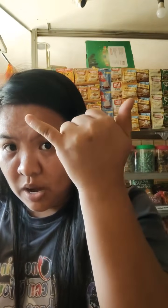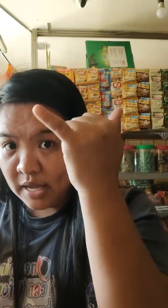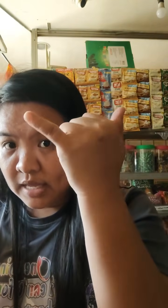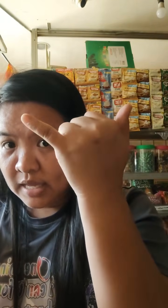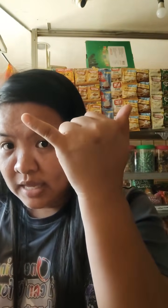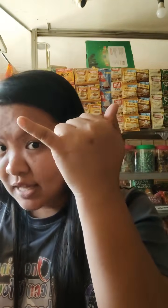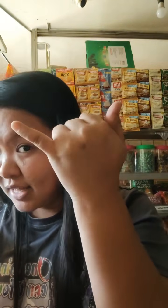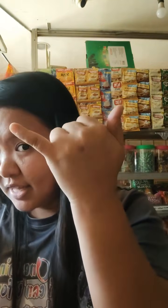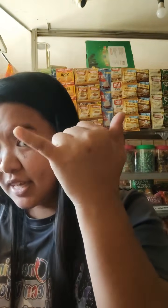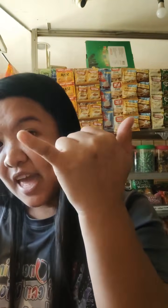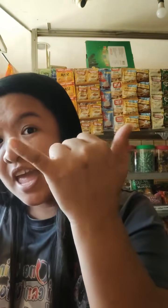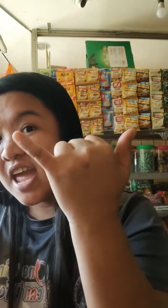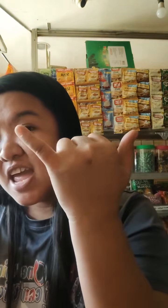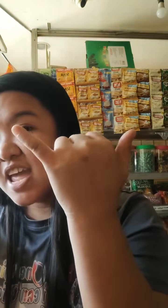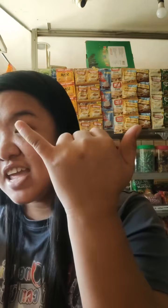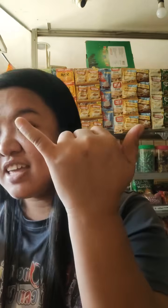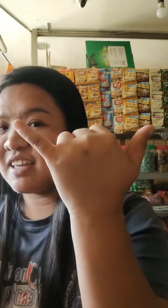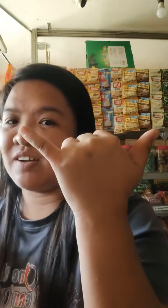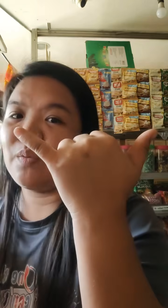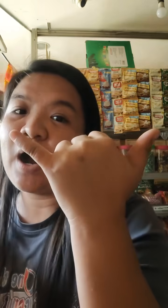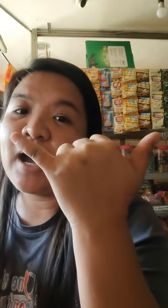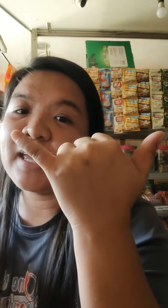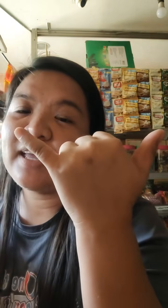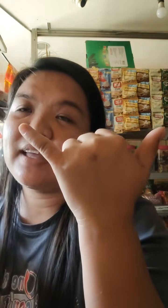Y. A. Y.